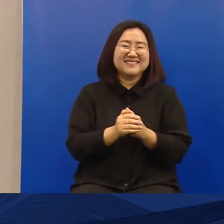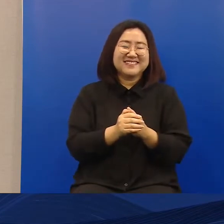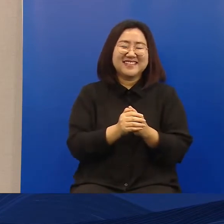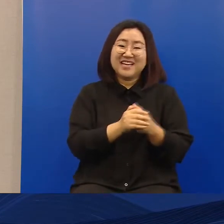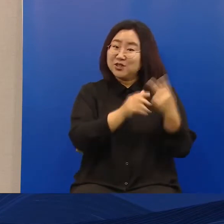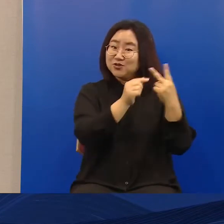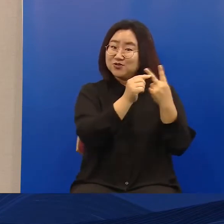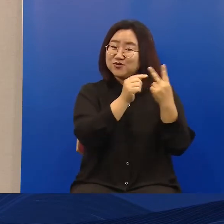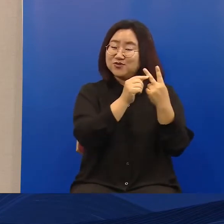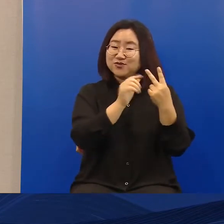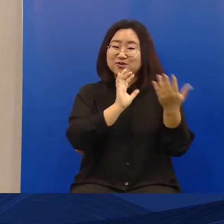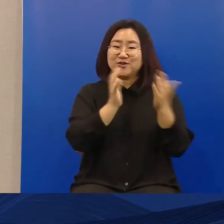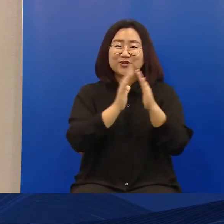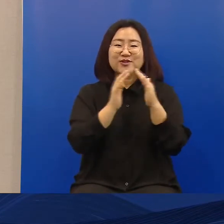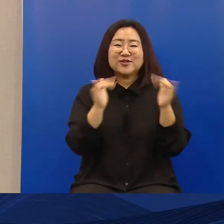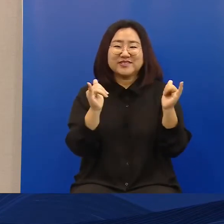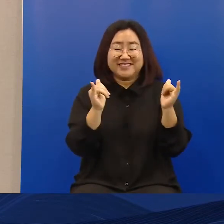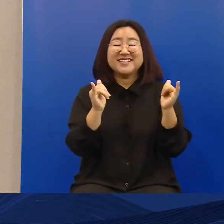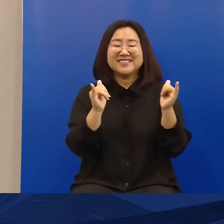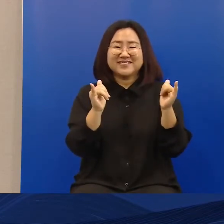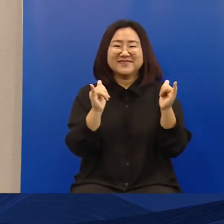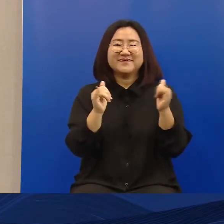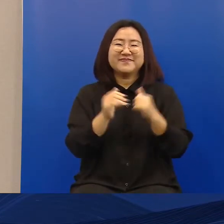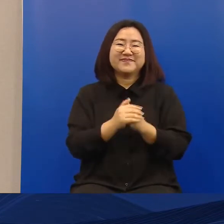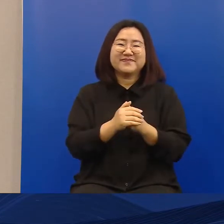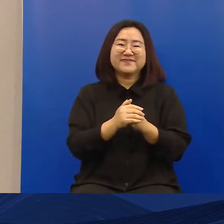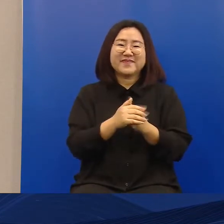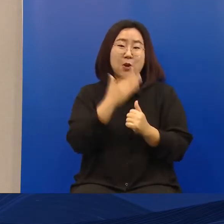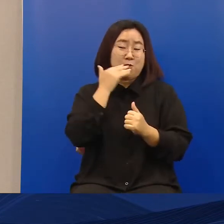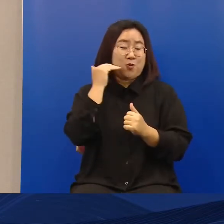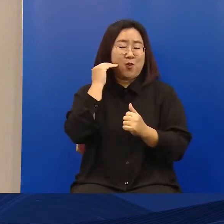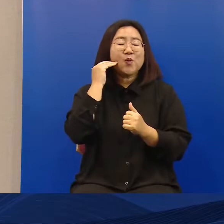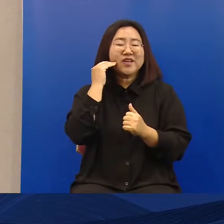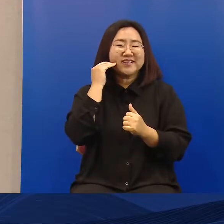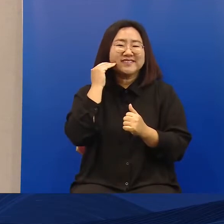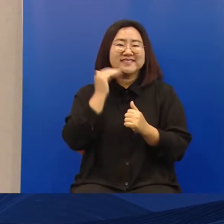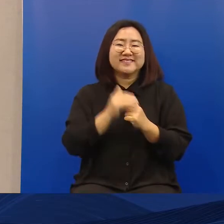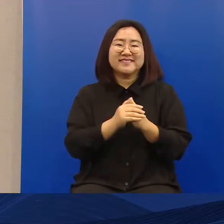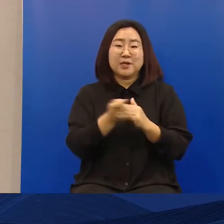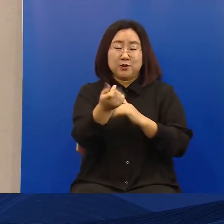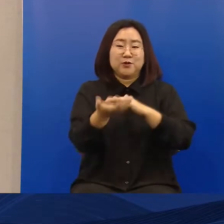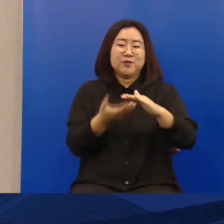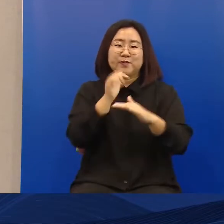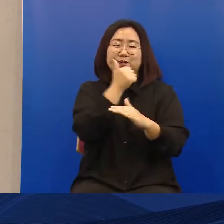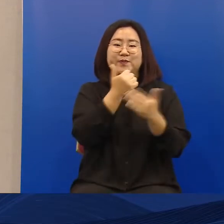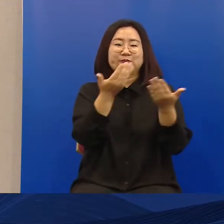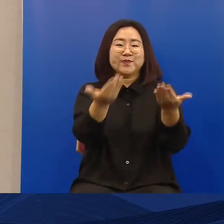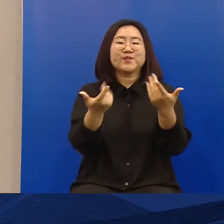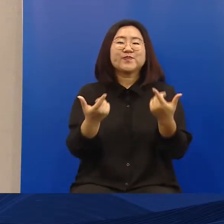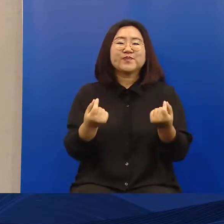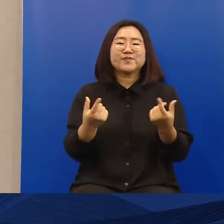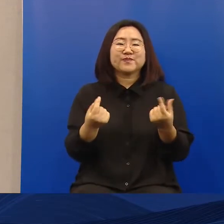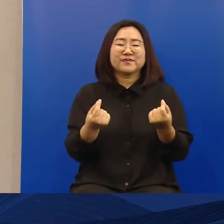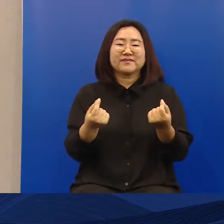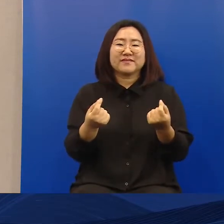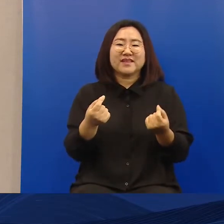두 번째 토론자가 되십니다. 우리 농인 당사자이시죠. 앞서 소개해 드린 바와